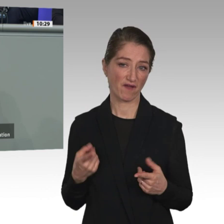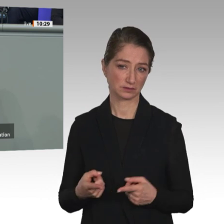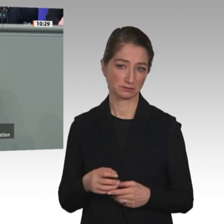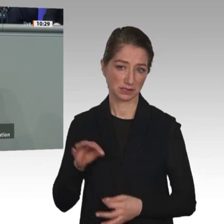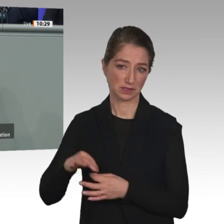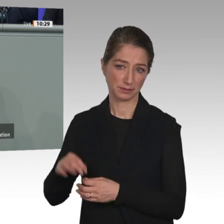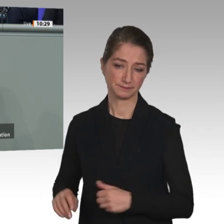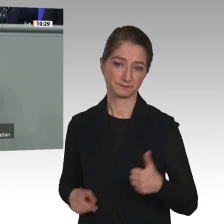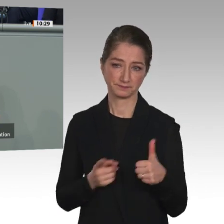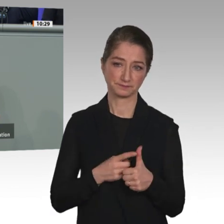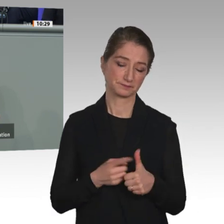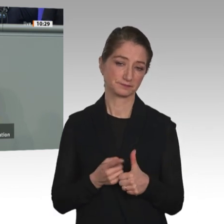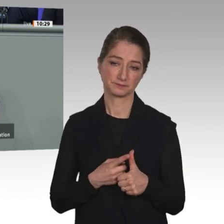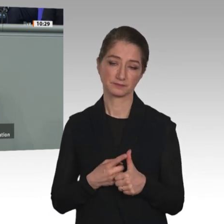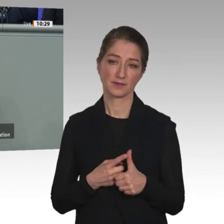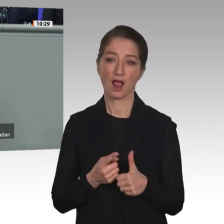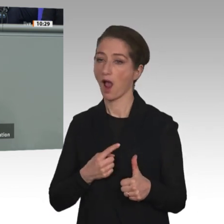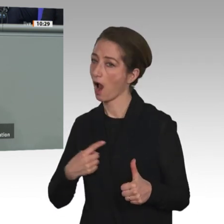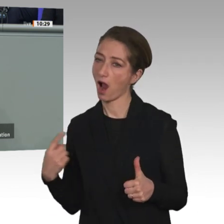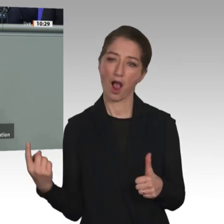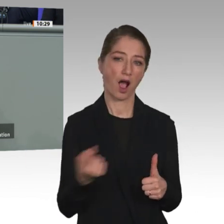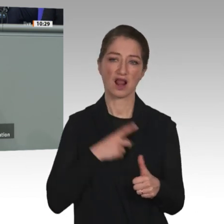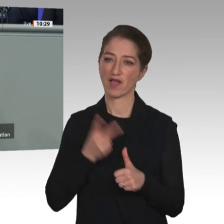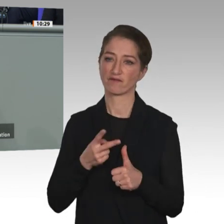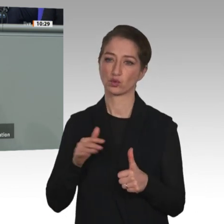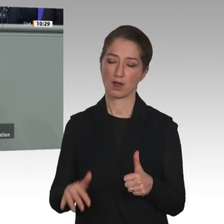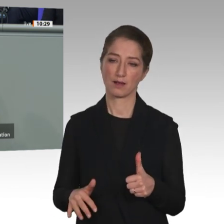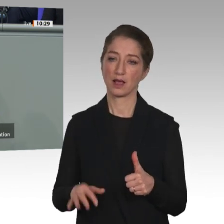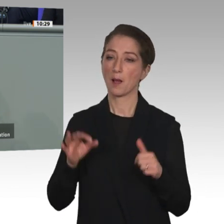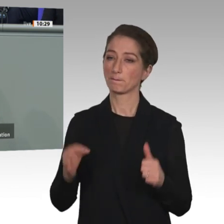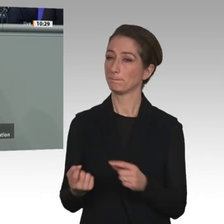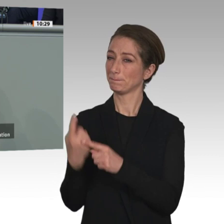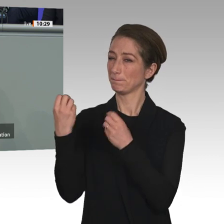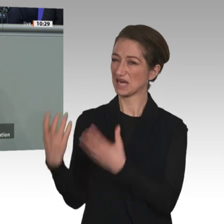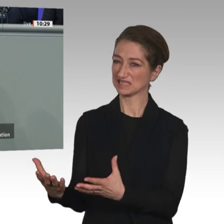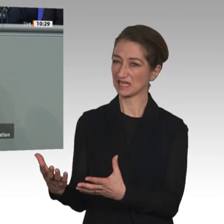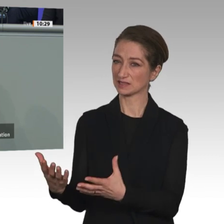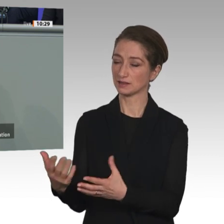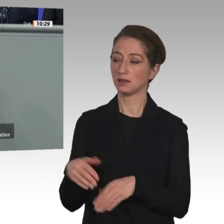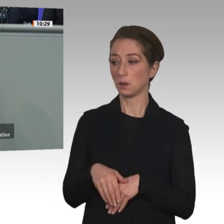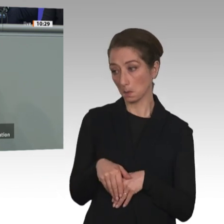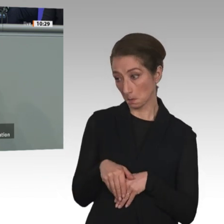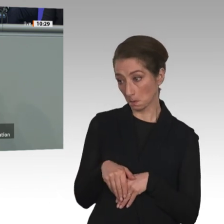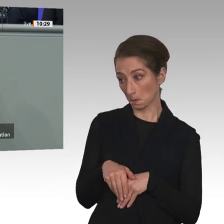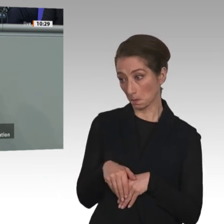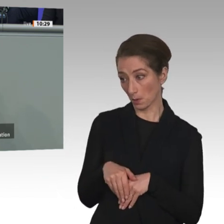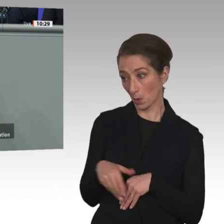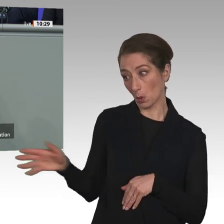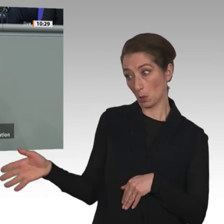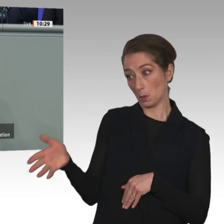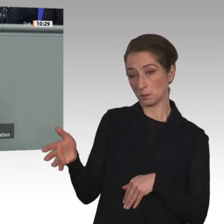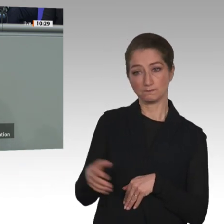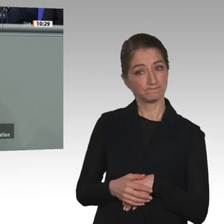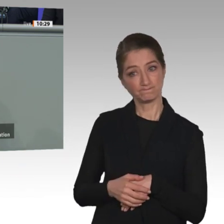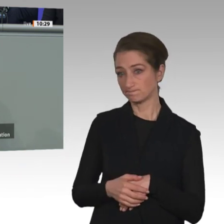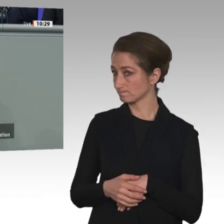sind alle verantwortlich. Jede und jeder von uns muss den Mund aufmachen, wenn Menschen wegen ihrer Herkunft, ihres Aussehens,